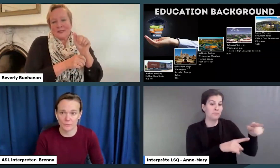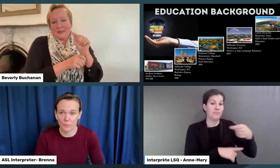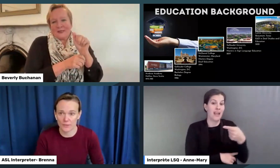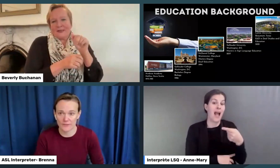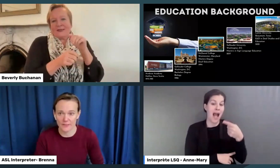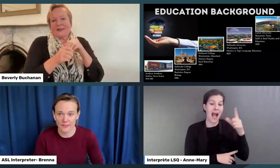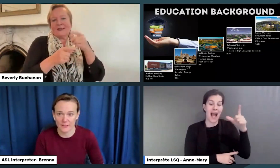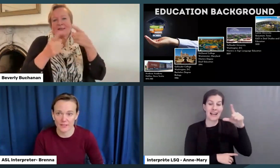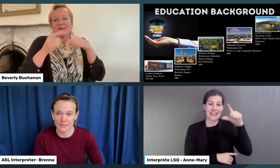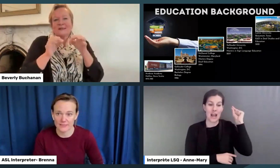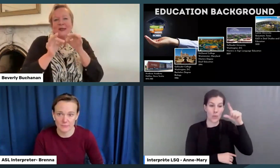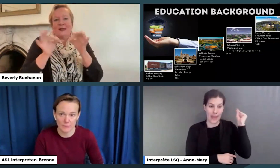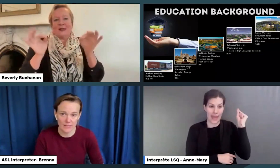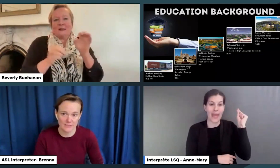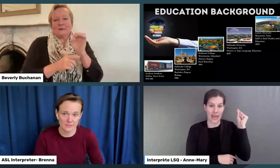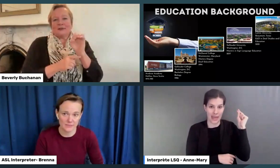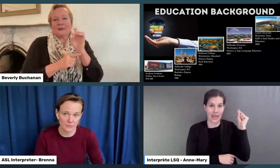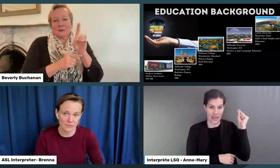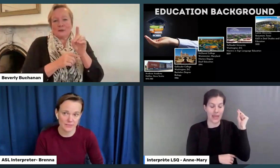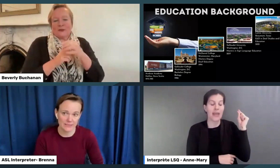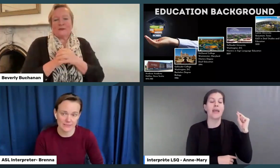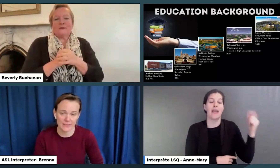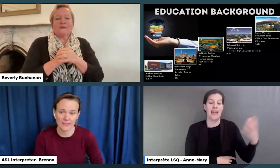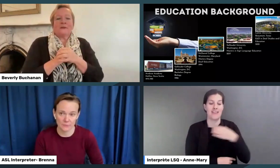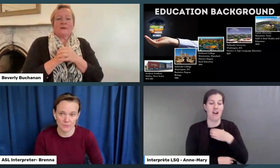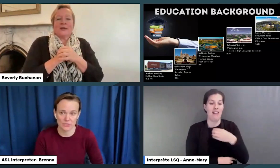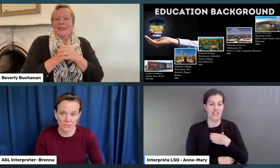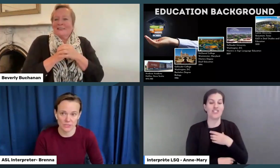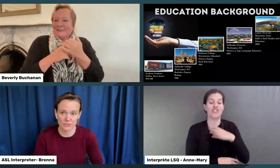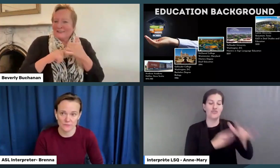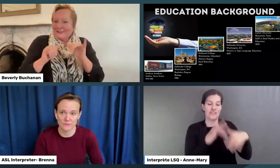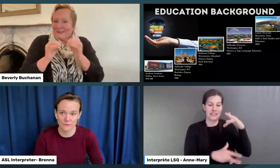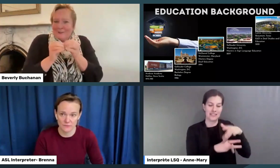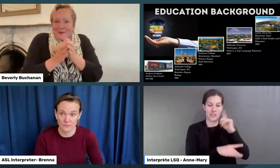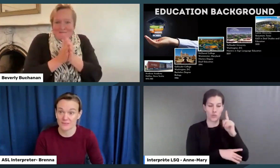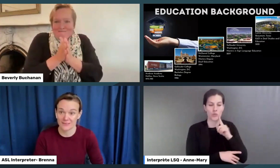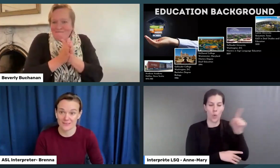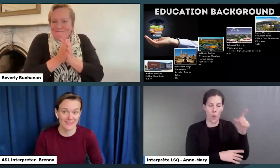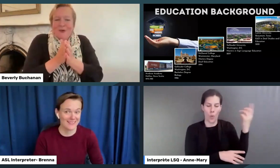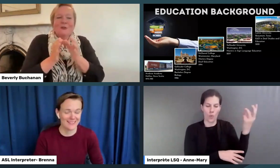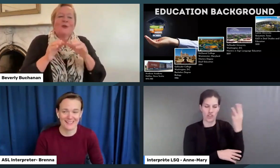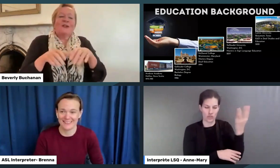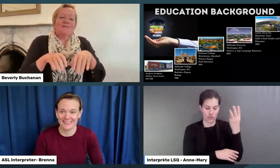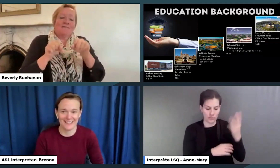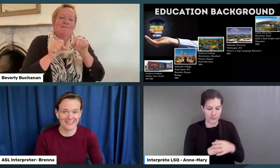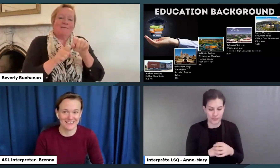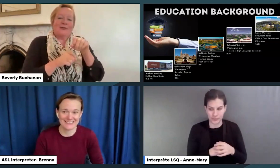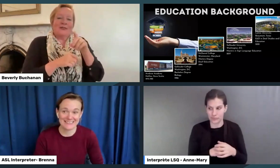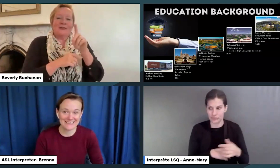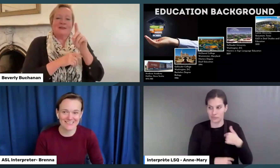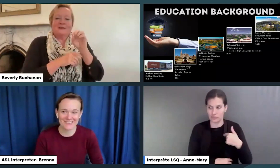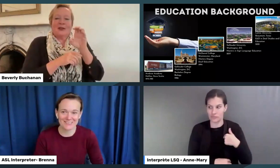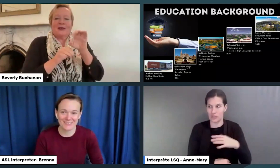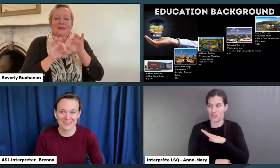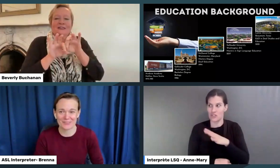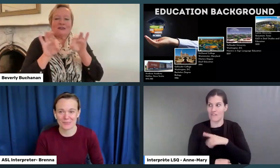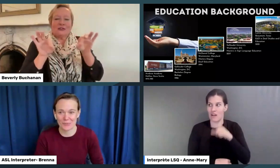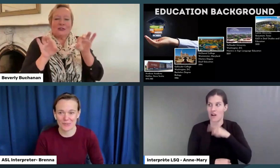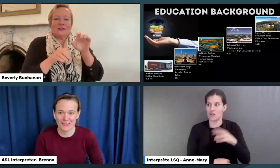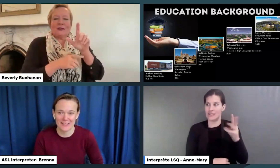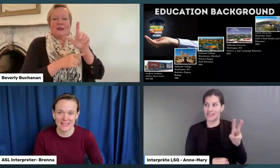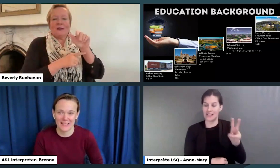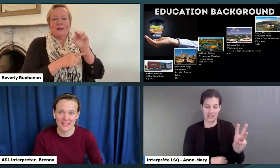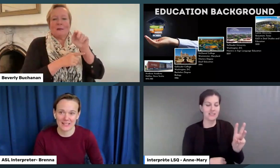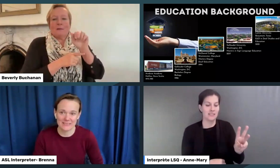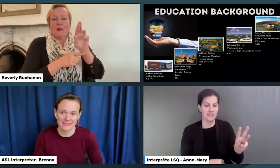recherchant davantage là-bas, j'ai fait ma maîtrise en éducation des sourds, des personnes sourdes. Et encore à la recherche de